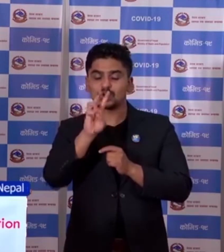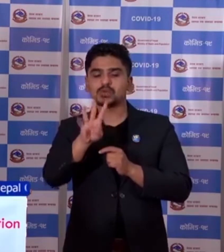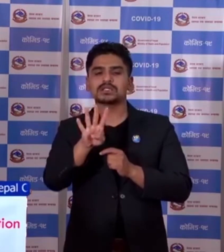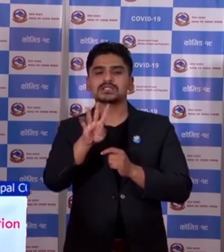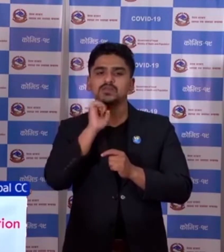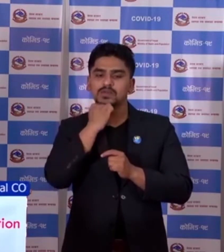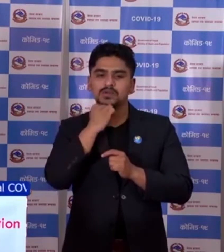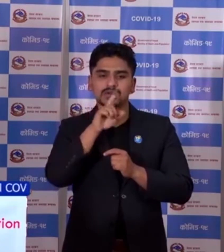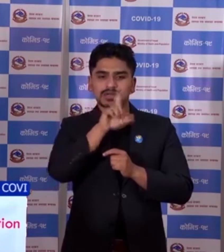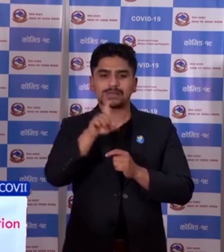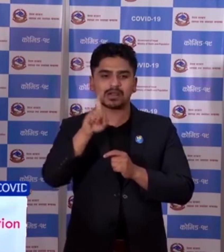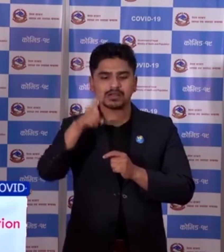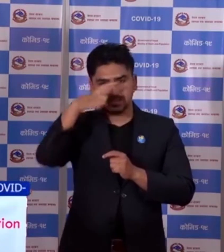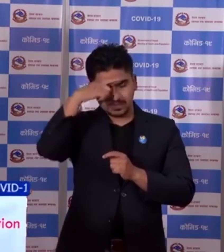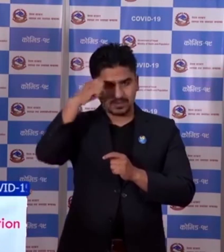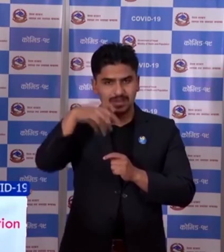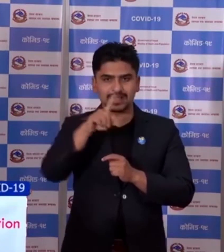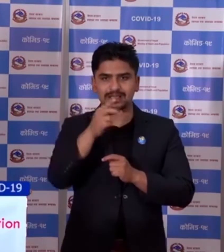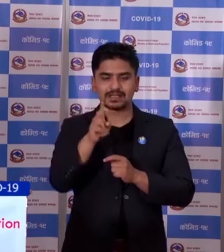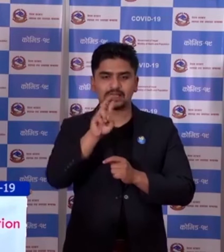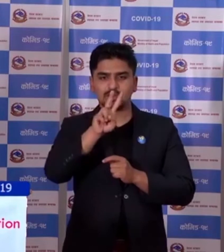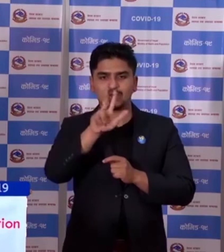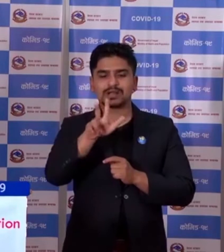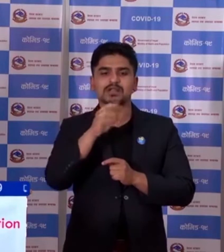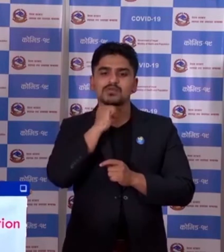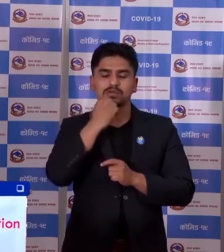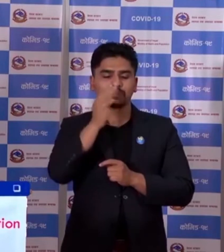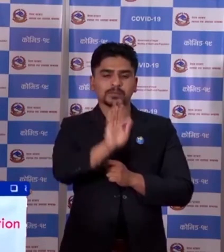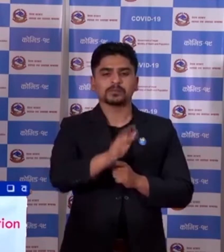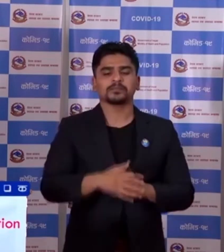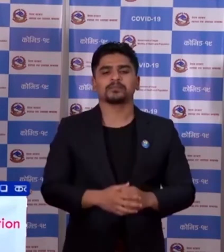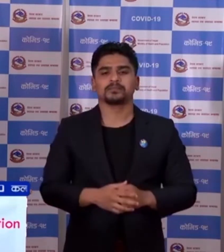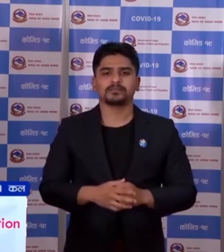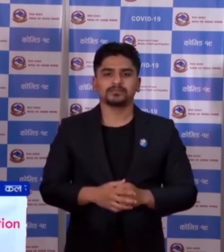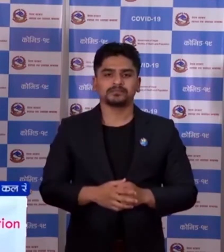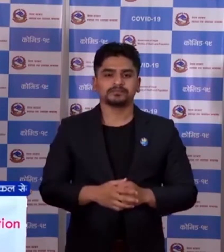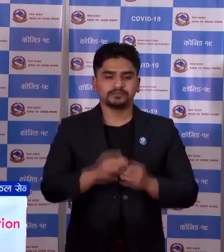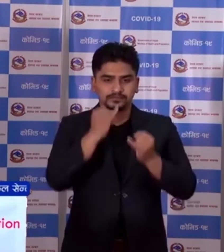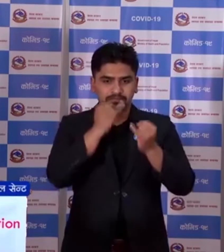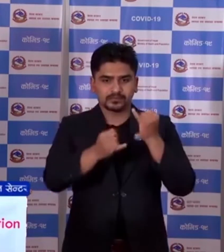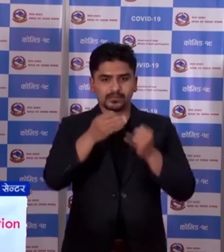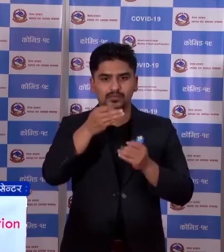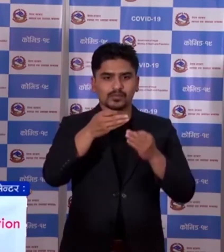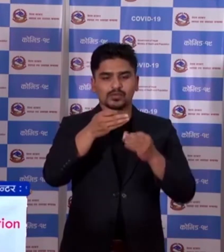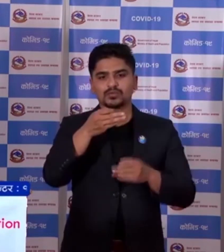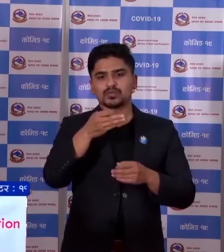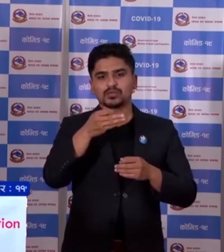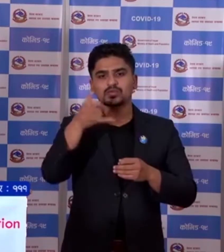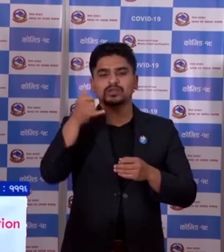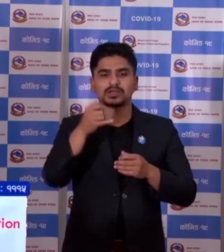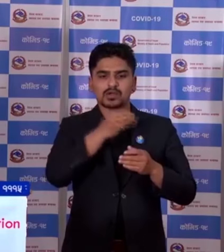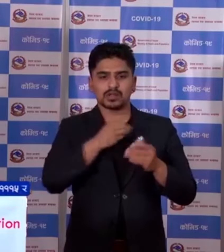र नेपालगञ्ज बाँकेका 1 जना 28 वर्षीय हुनुहुन्छ। त्यसै गरी अन्तिममा धुलीखेल अस्पतालमा